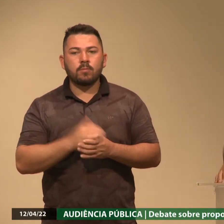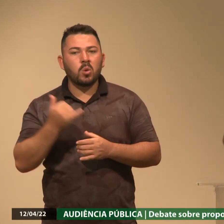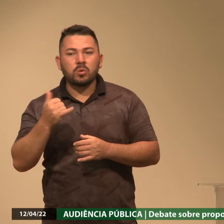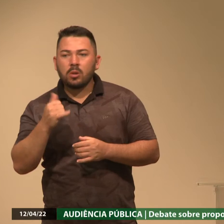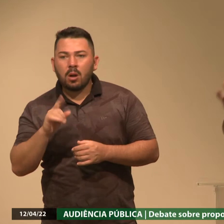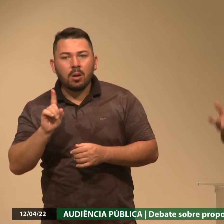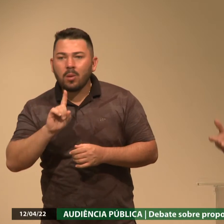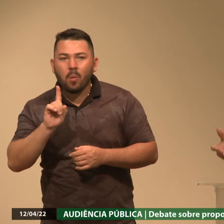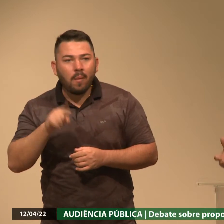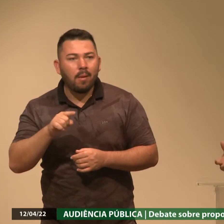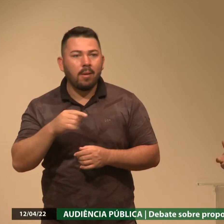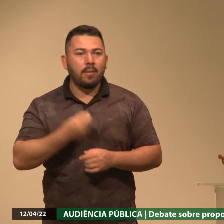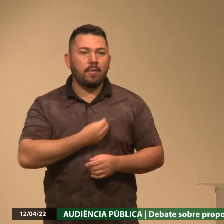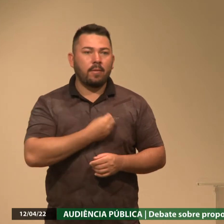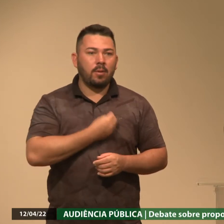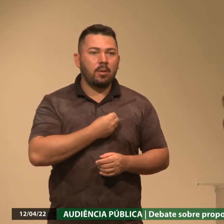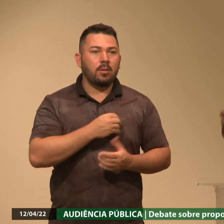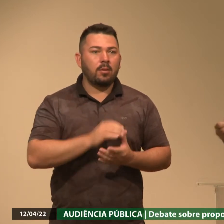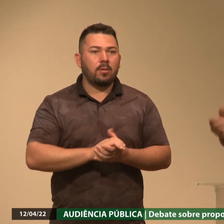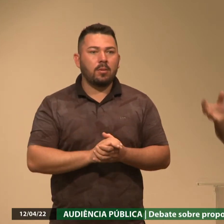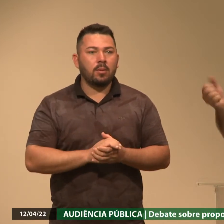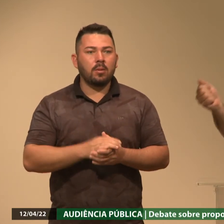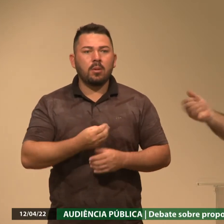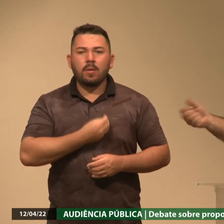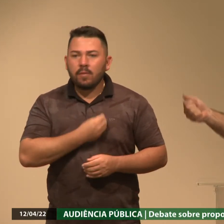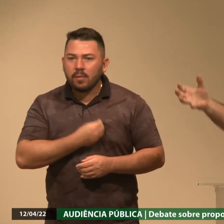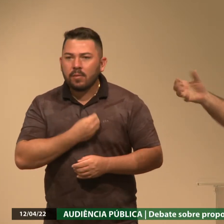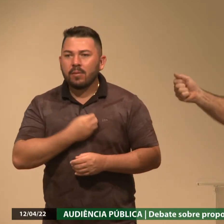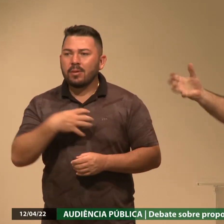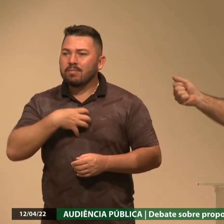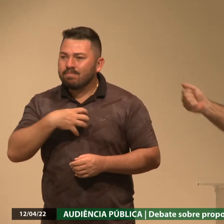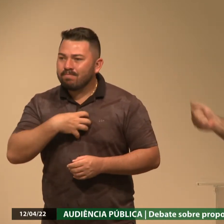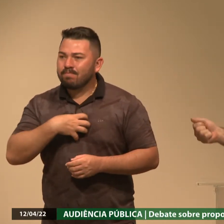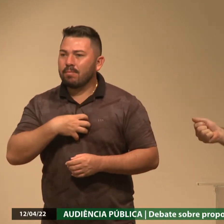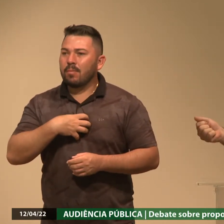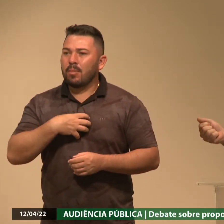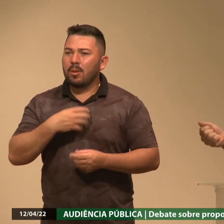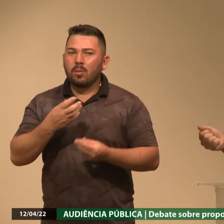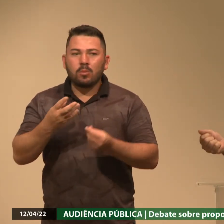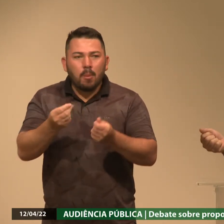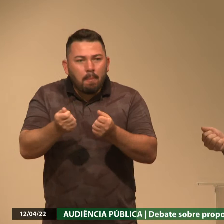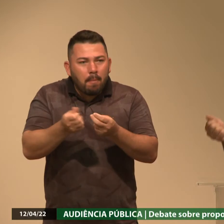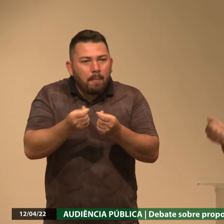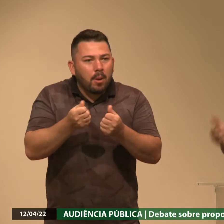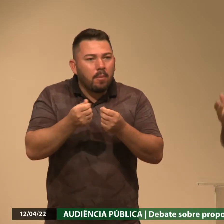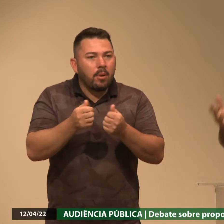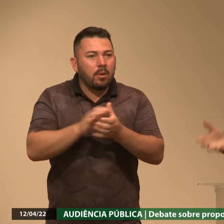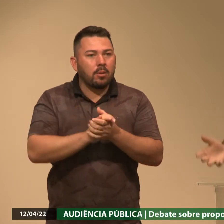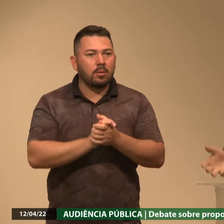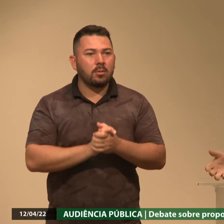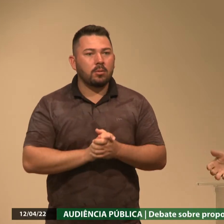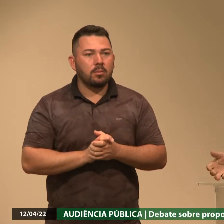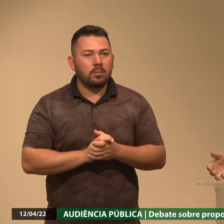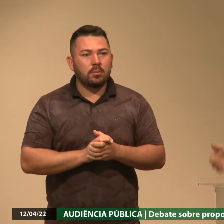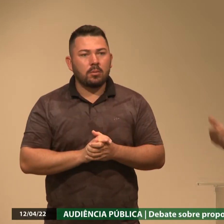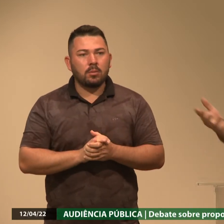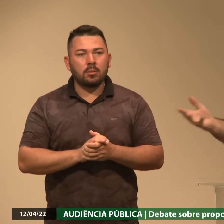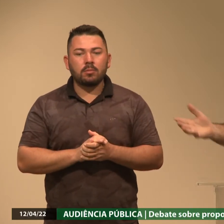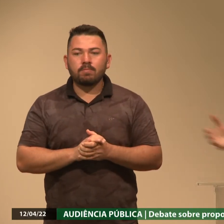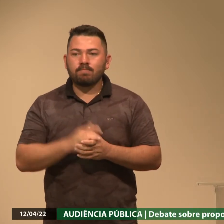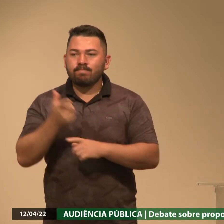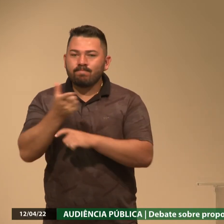a gente que ver a prática viver sem ti poder papar e quando se praticam tiro